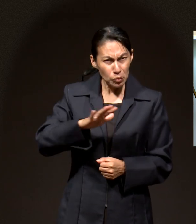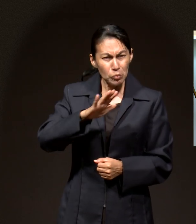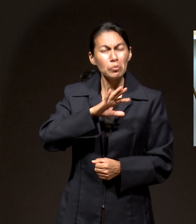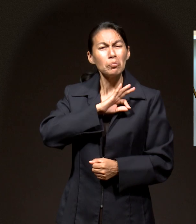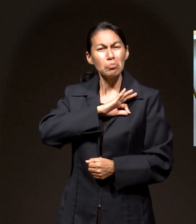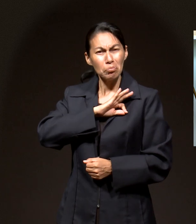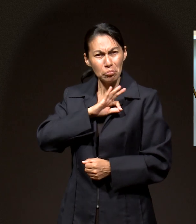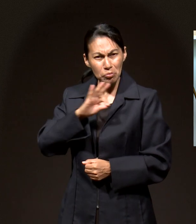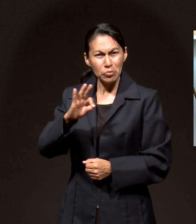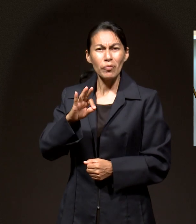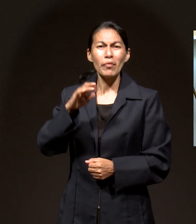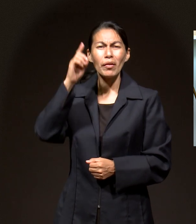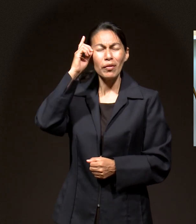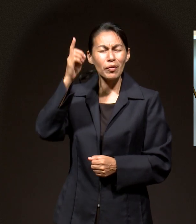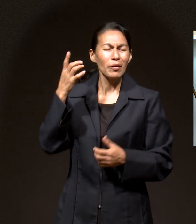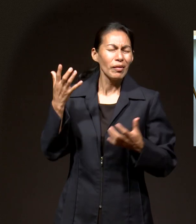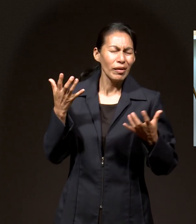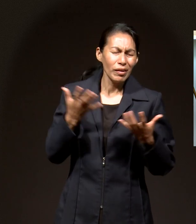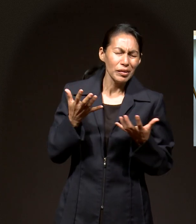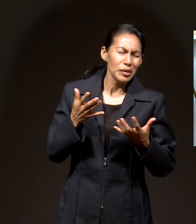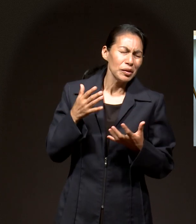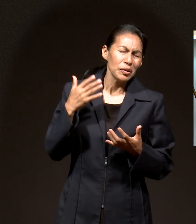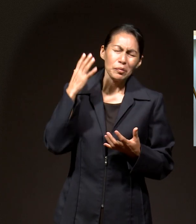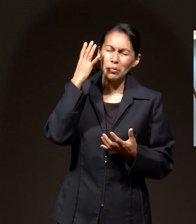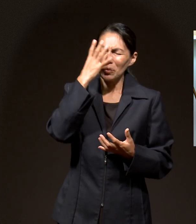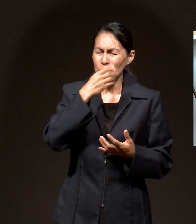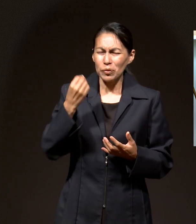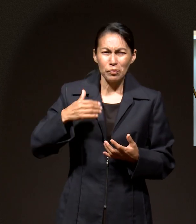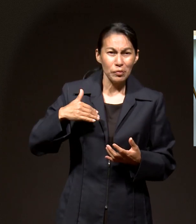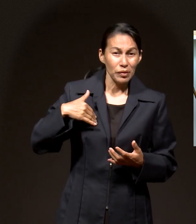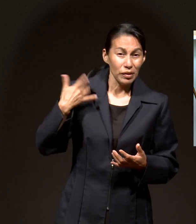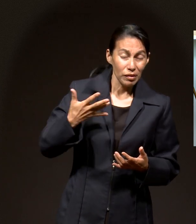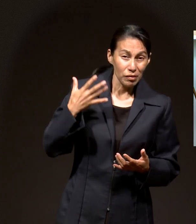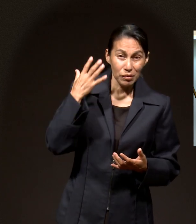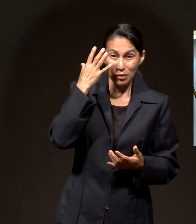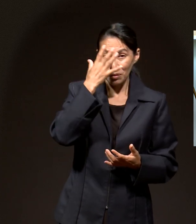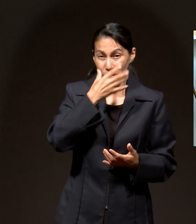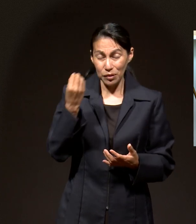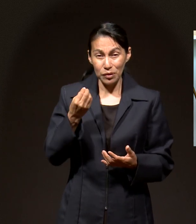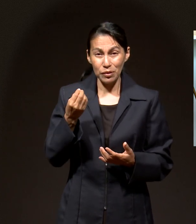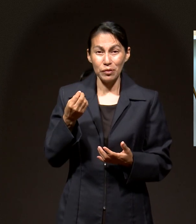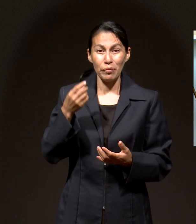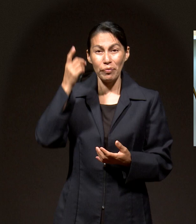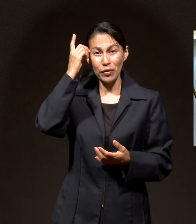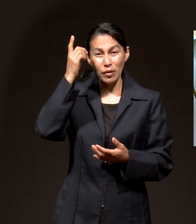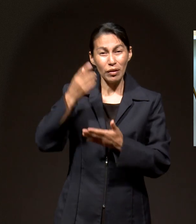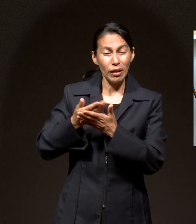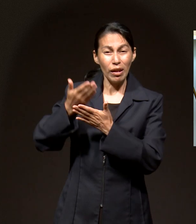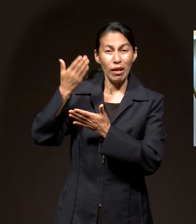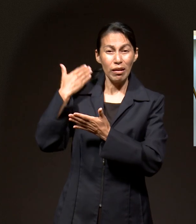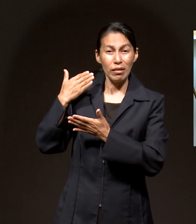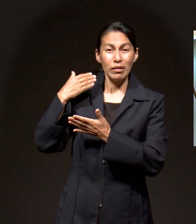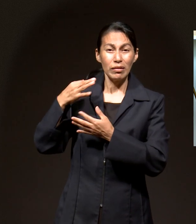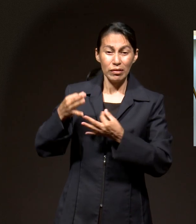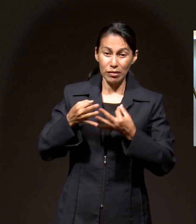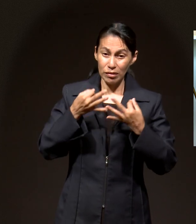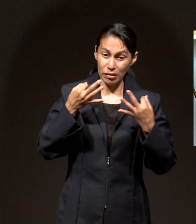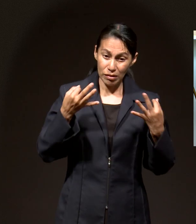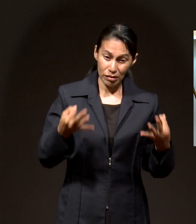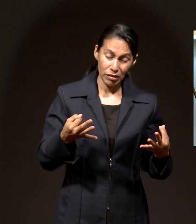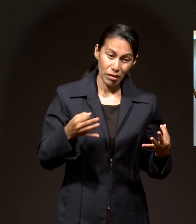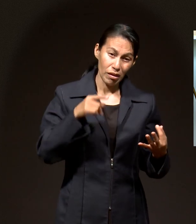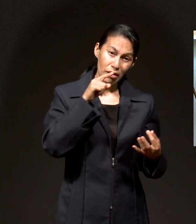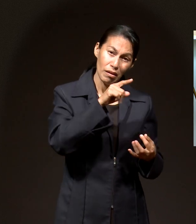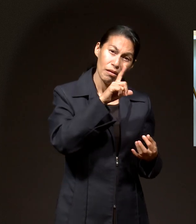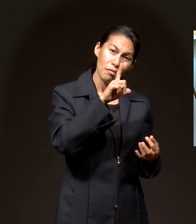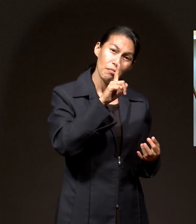Milagro. Porque Él es el Dios de lo imposible, puede obrar maravillas y milagros. El mismo Dios que estuvo